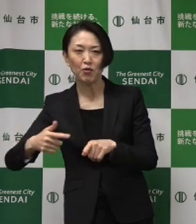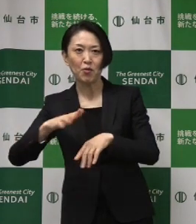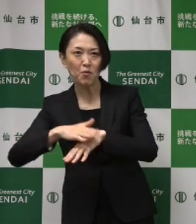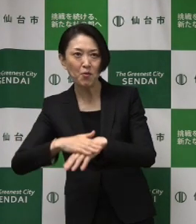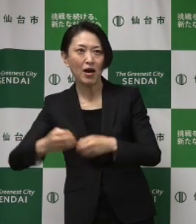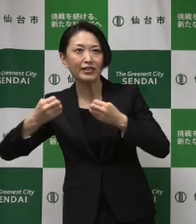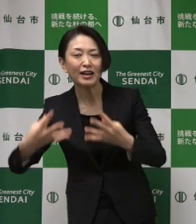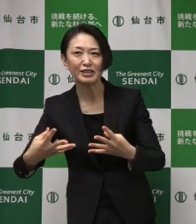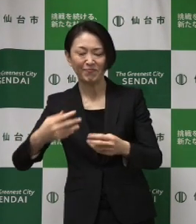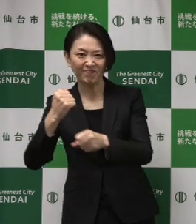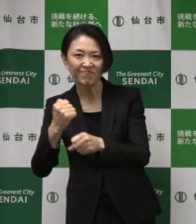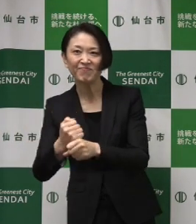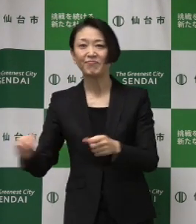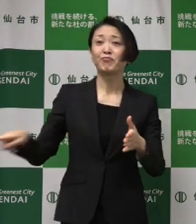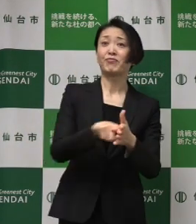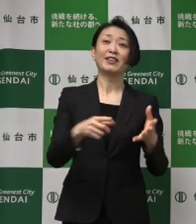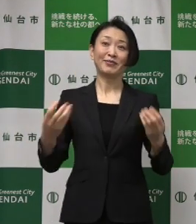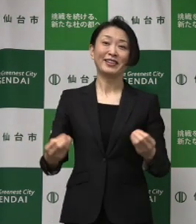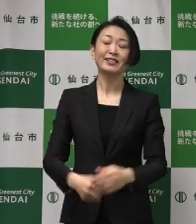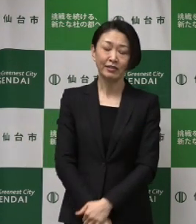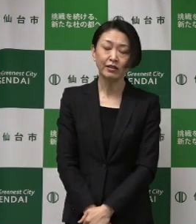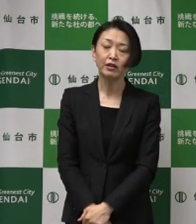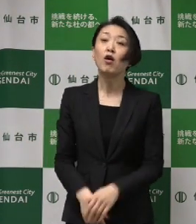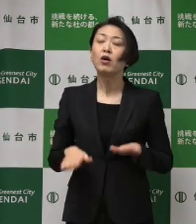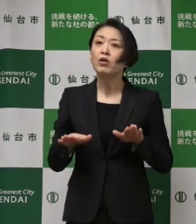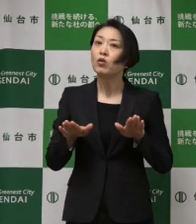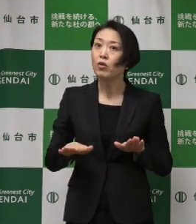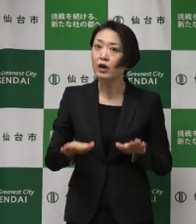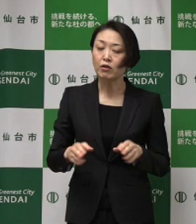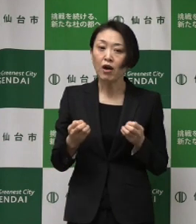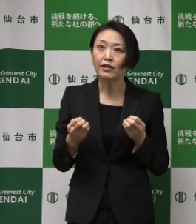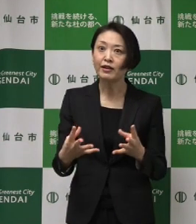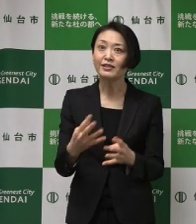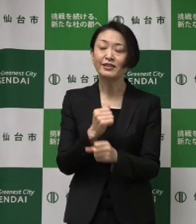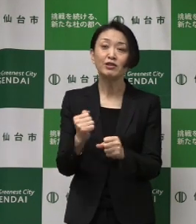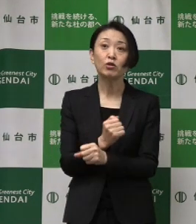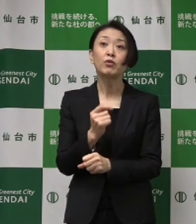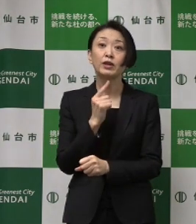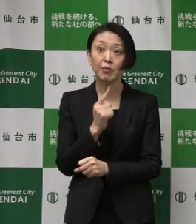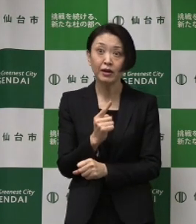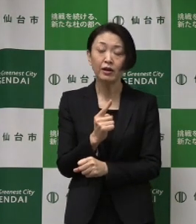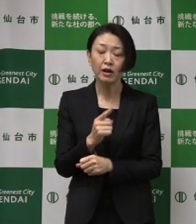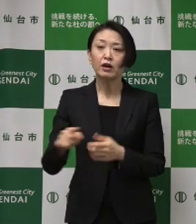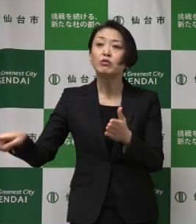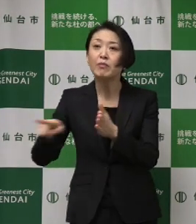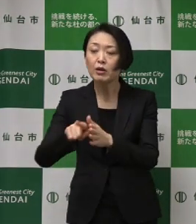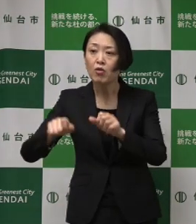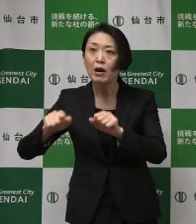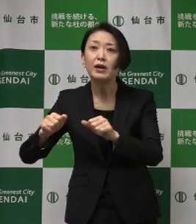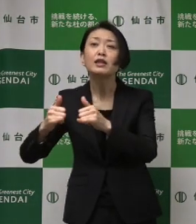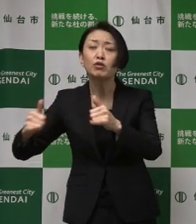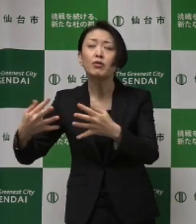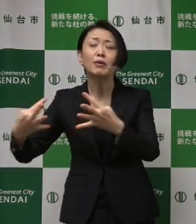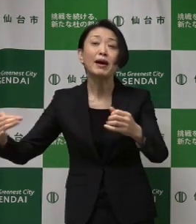ります。今回この事業を行いますのは、これまでも頑張ってくださっている方々大勢いら